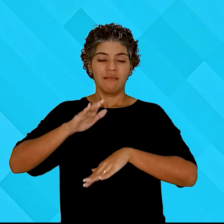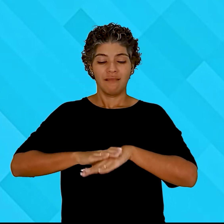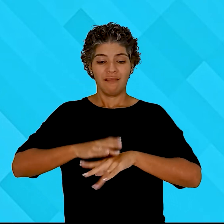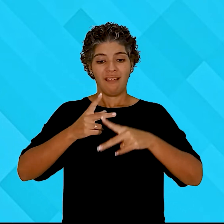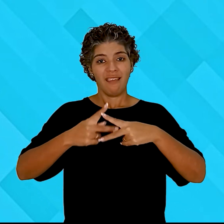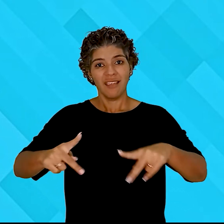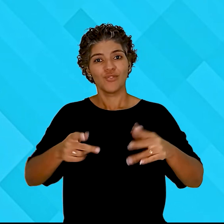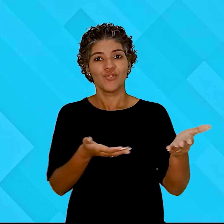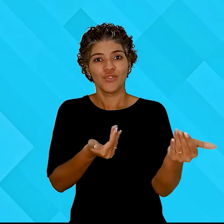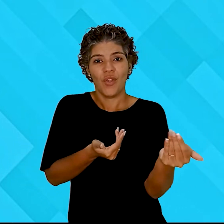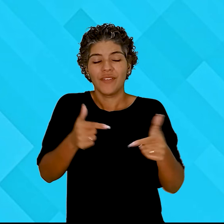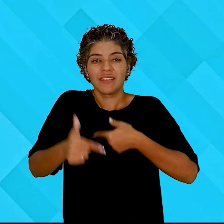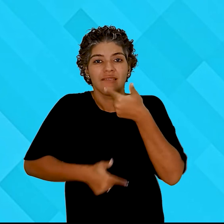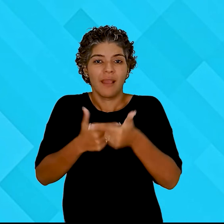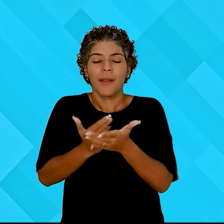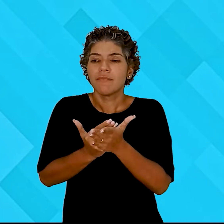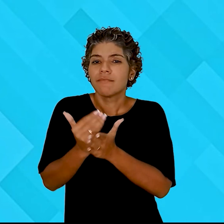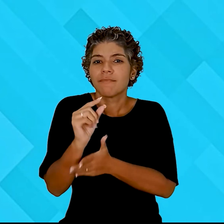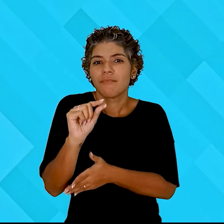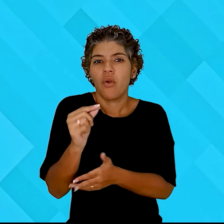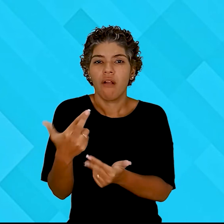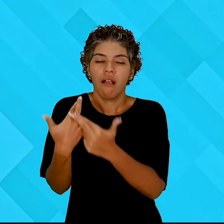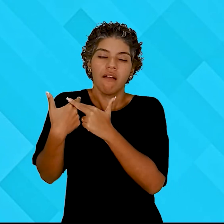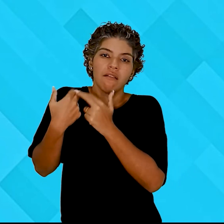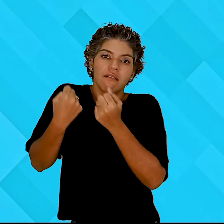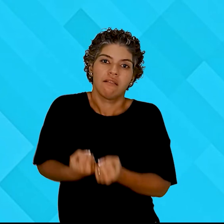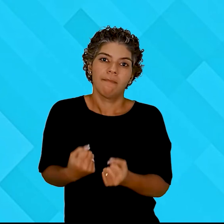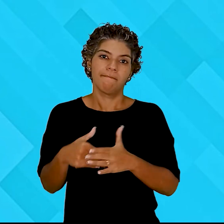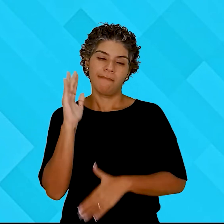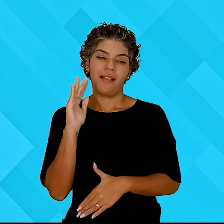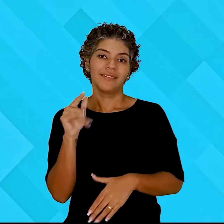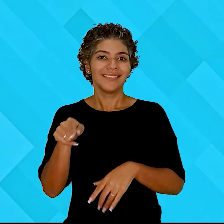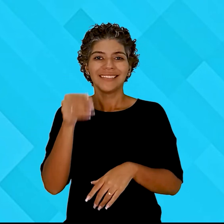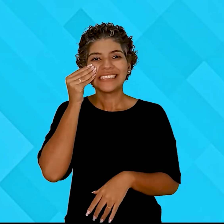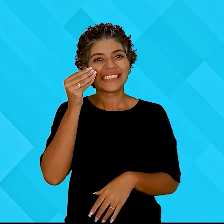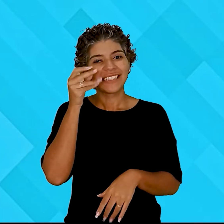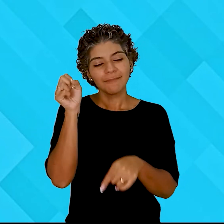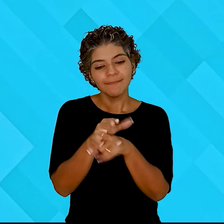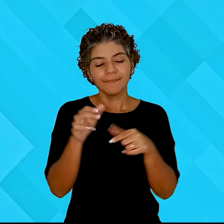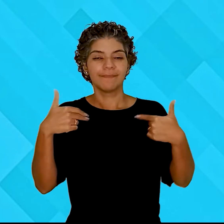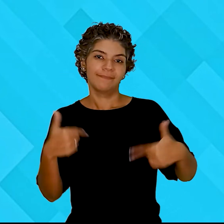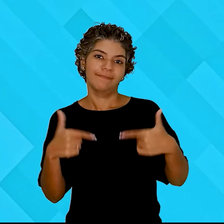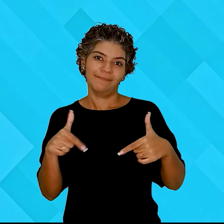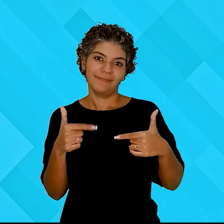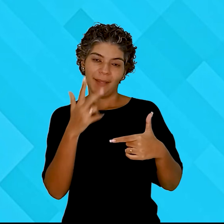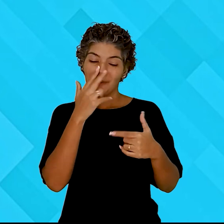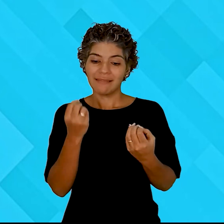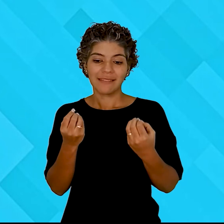tentando entrar no mercado de trabalho, onde a gente joga toda a responsabilidade do mercado de trabalho para eles.